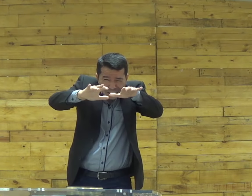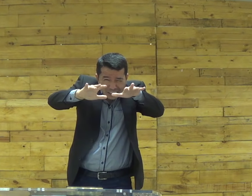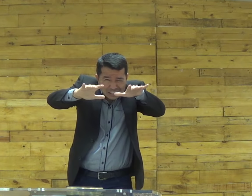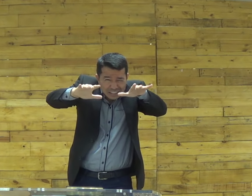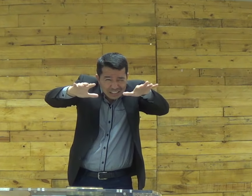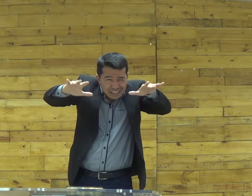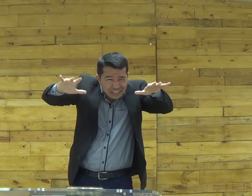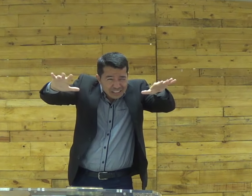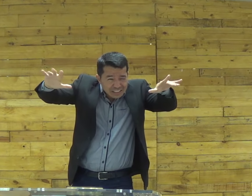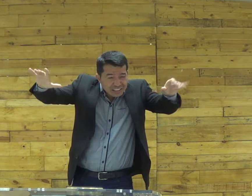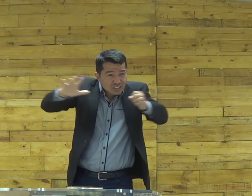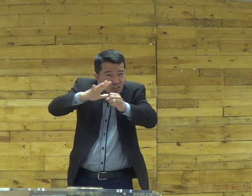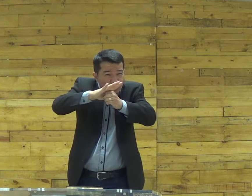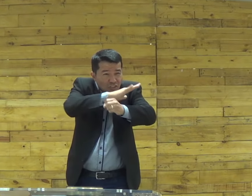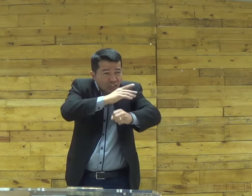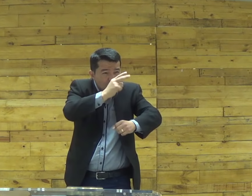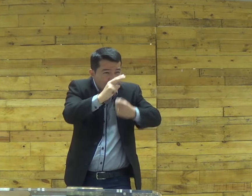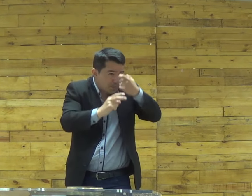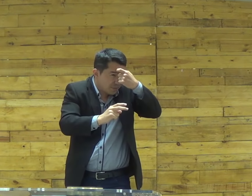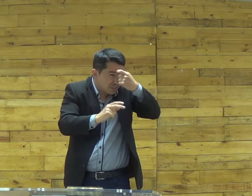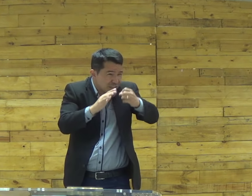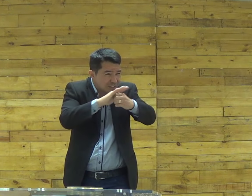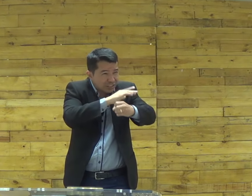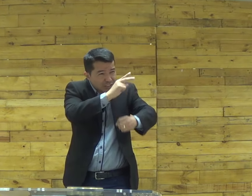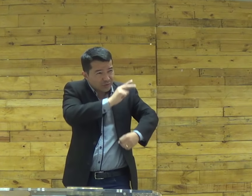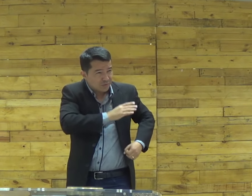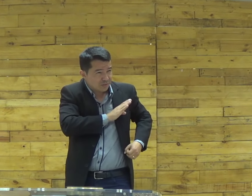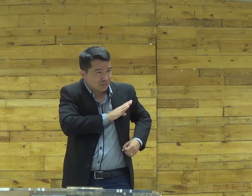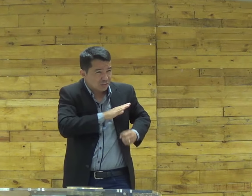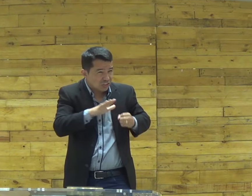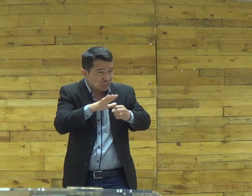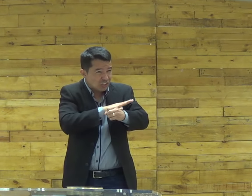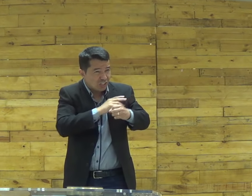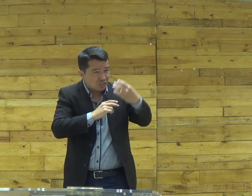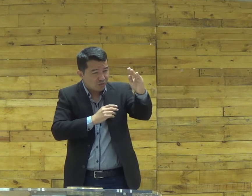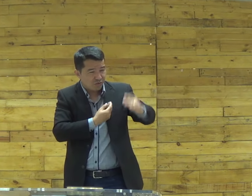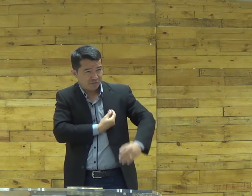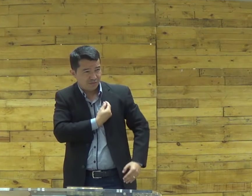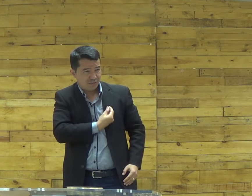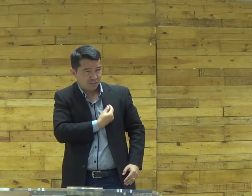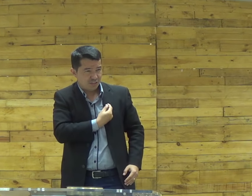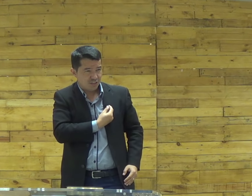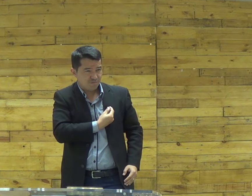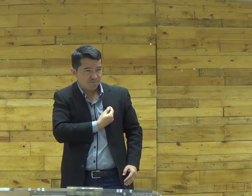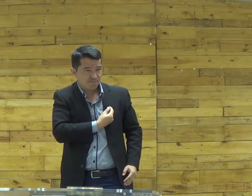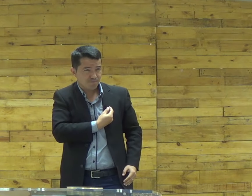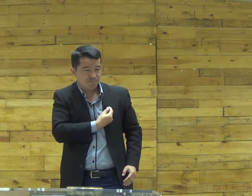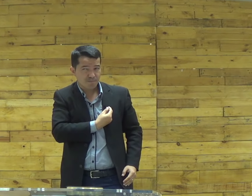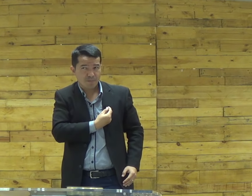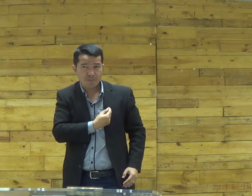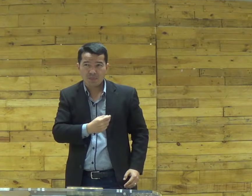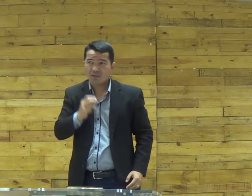ele possa te encher, encher a sua mente, o seu coração, a sua vida.